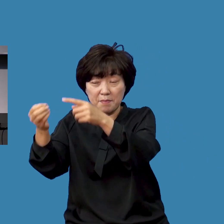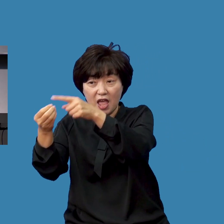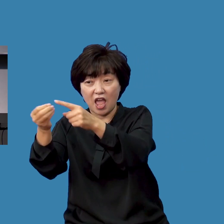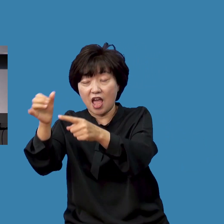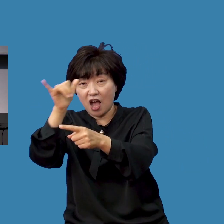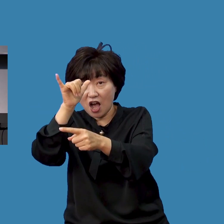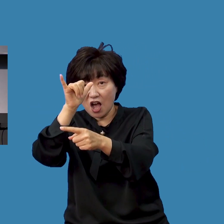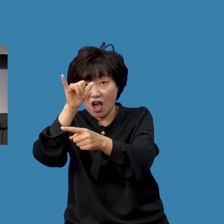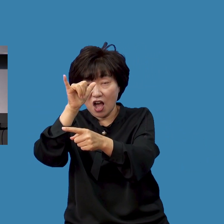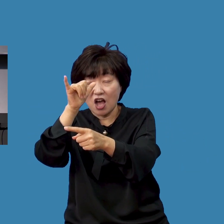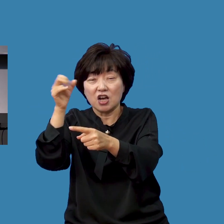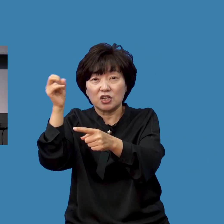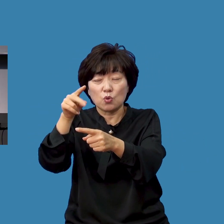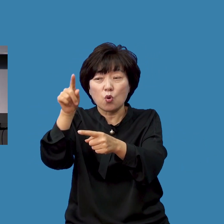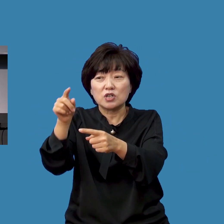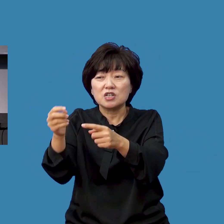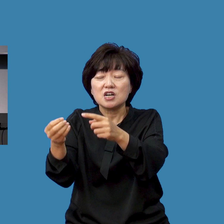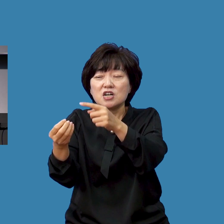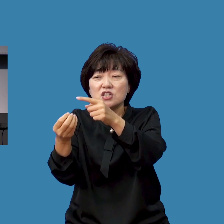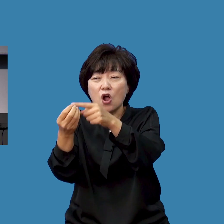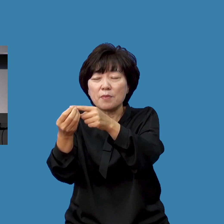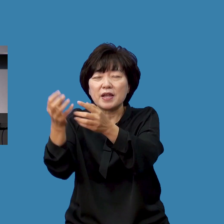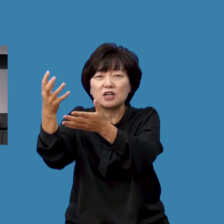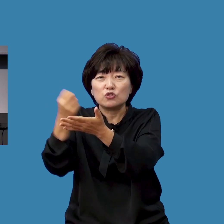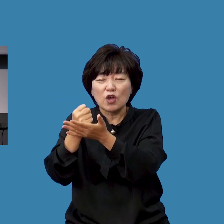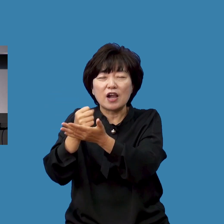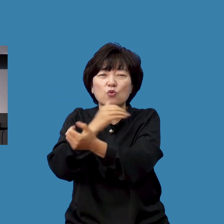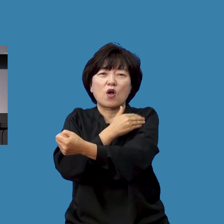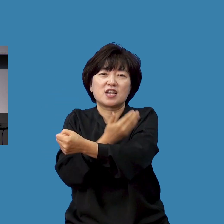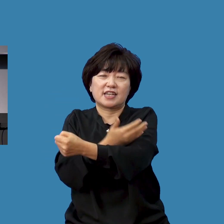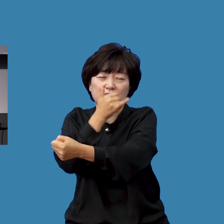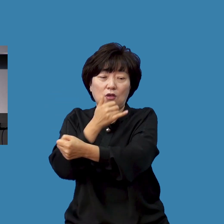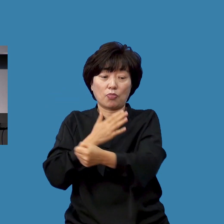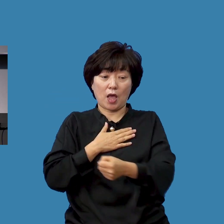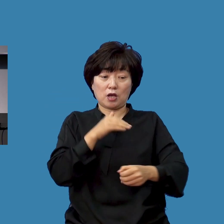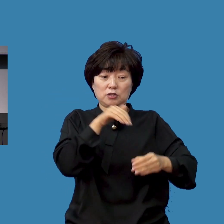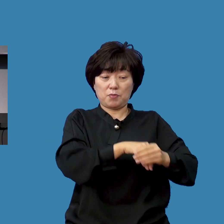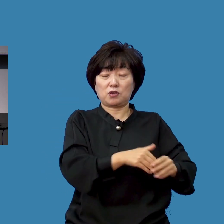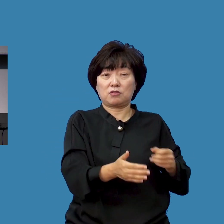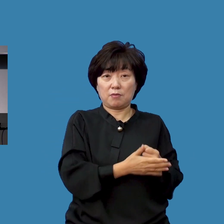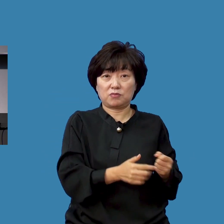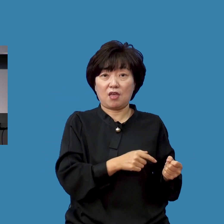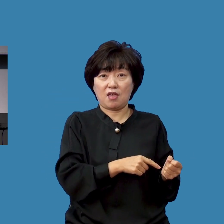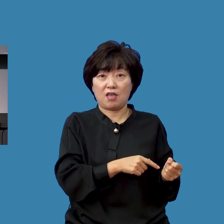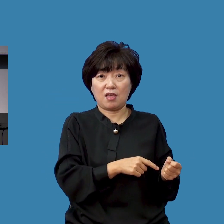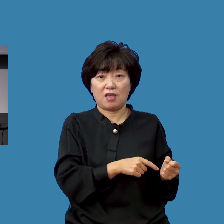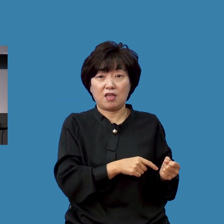거둬요. 그리고 그 열매를 취할 권리가 있습니다. 왜? 내가 심었으니까.